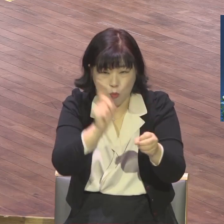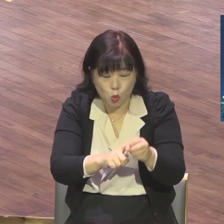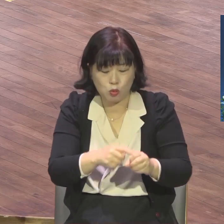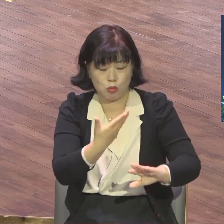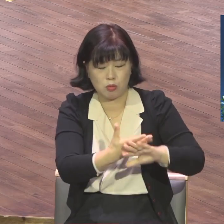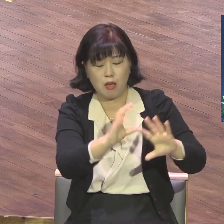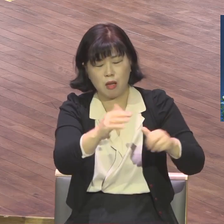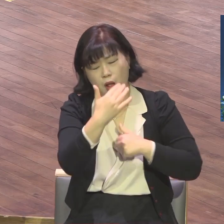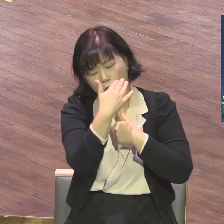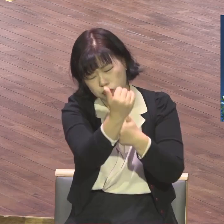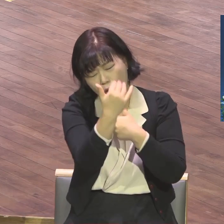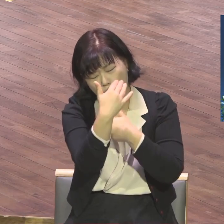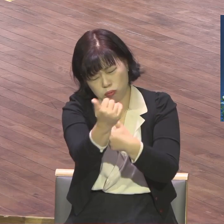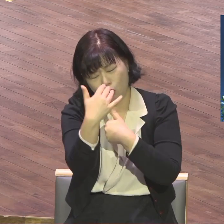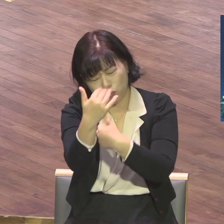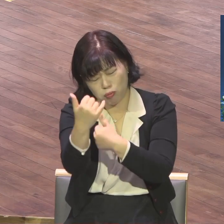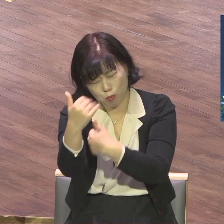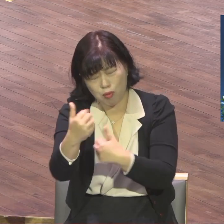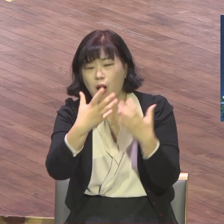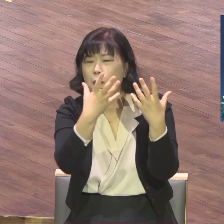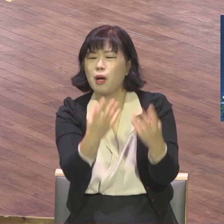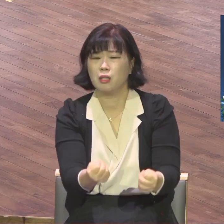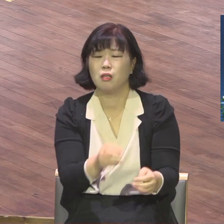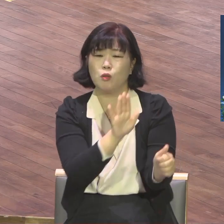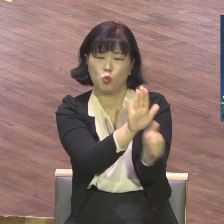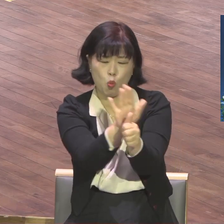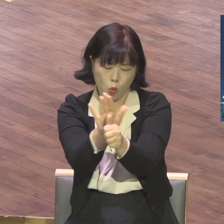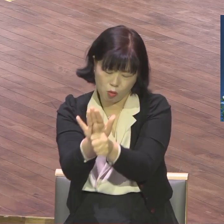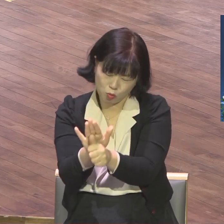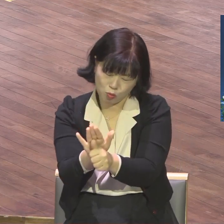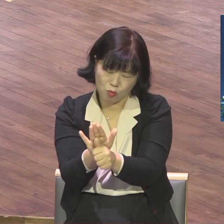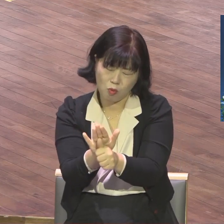있는데 도와줄 때 너무 많잖아요.